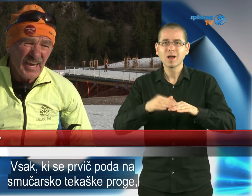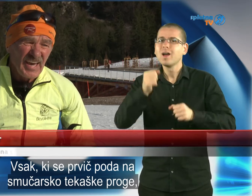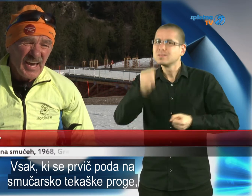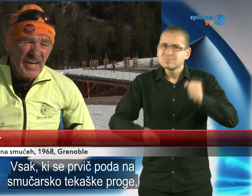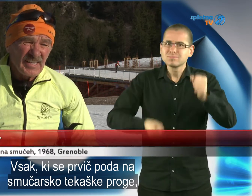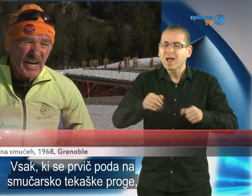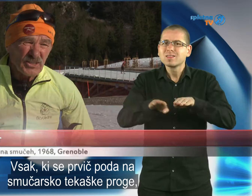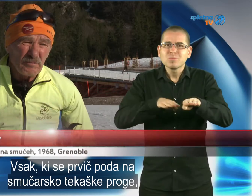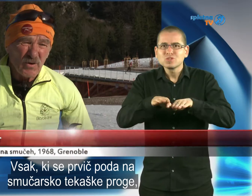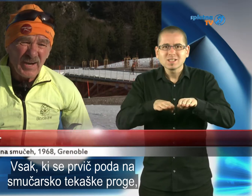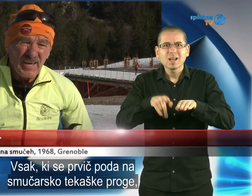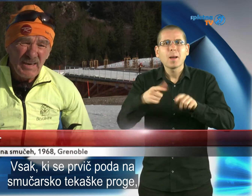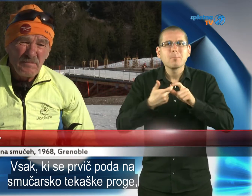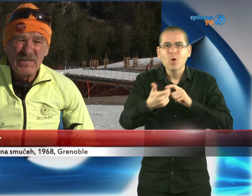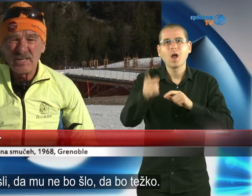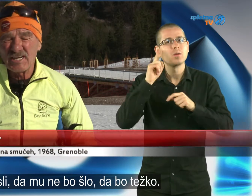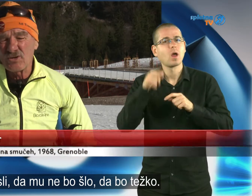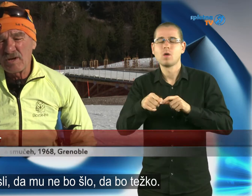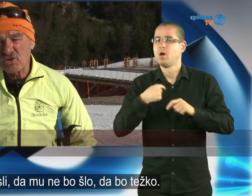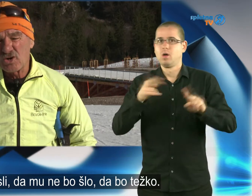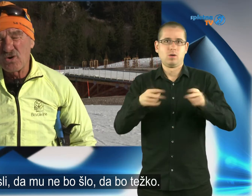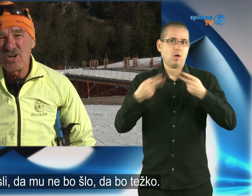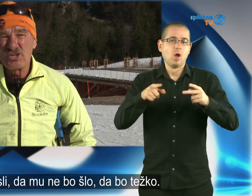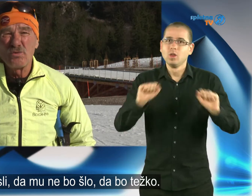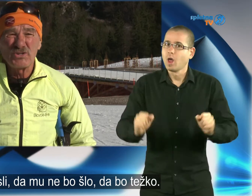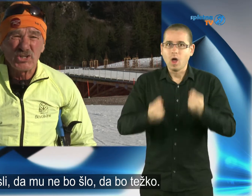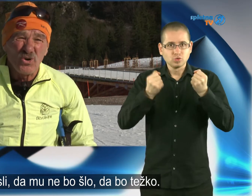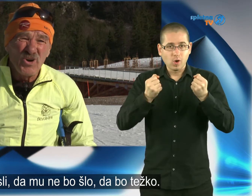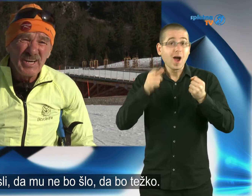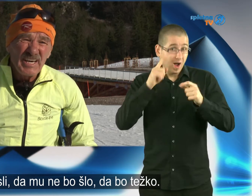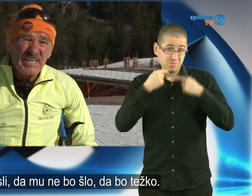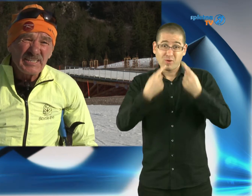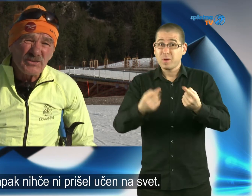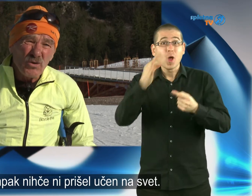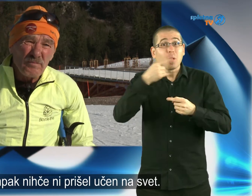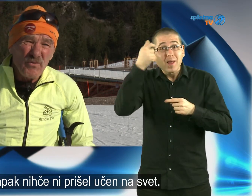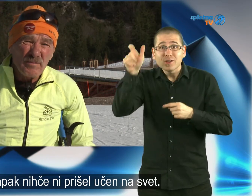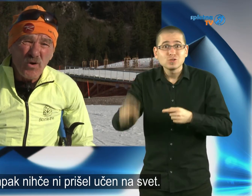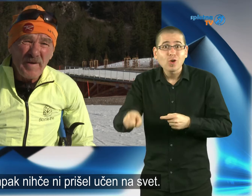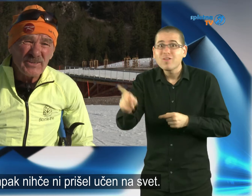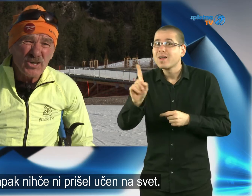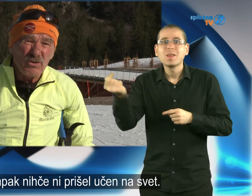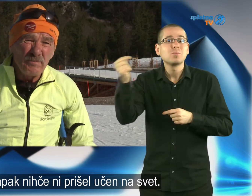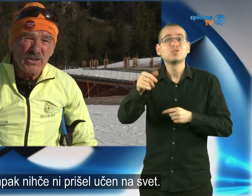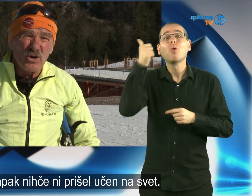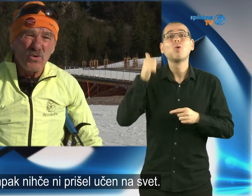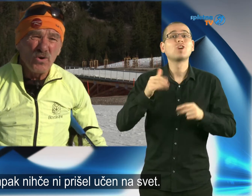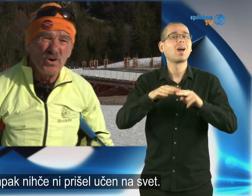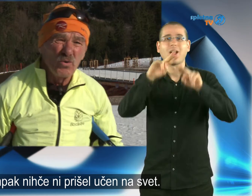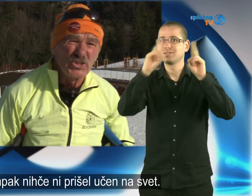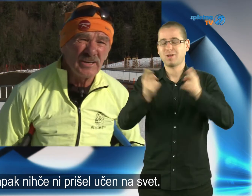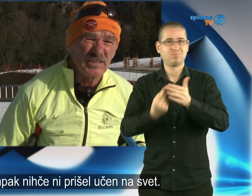smučarske tekaške proge, mislil se, to ne bo šlo, to bo težko. Sam to vam povem, oben človek ni